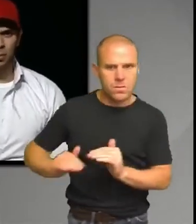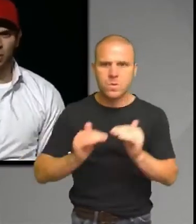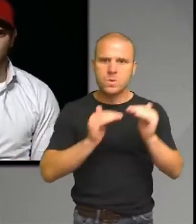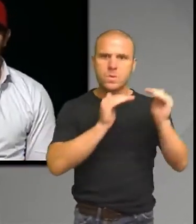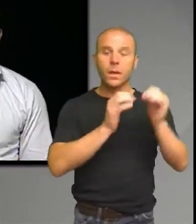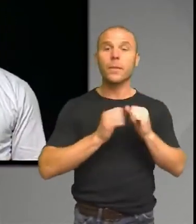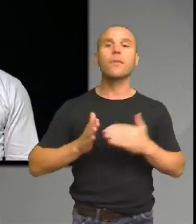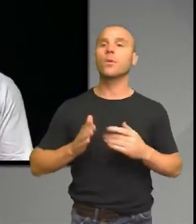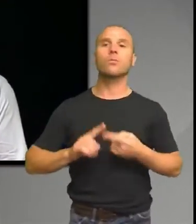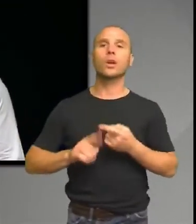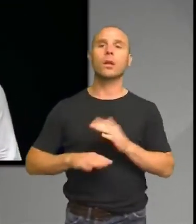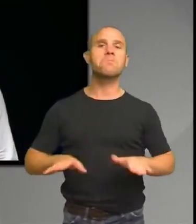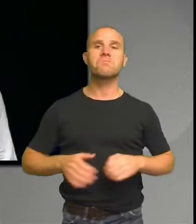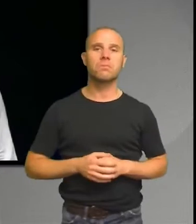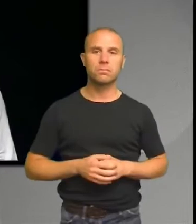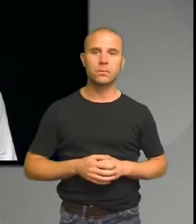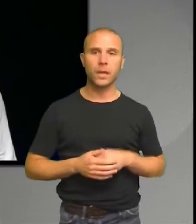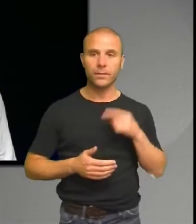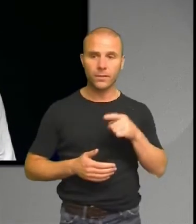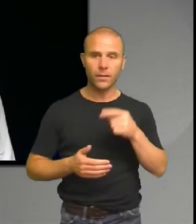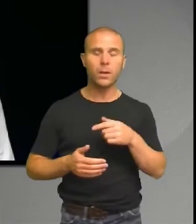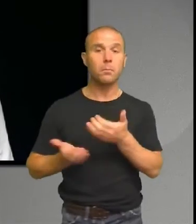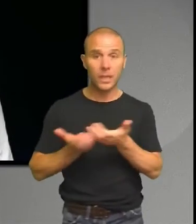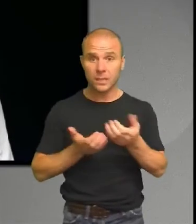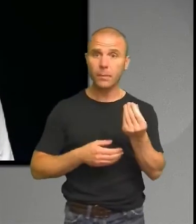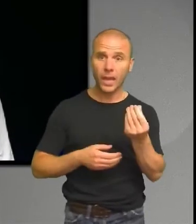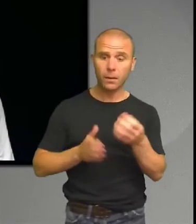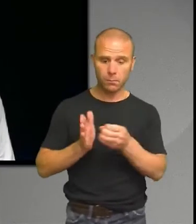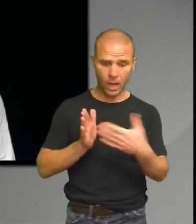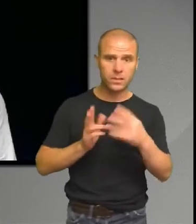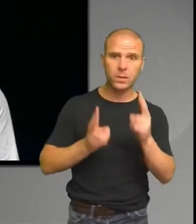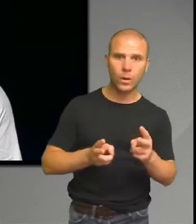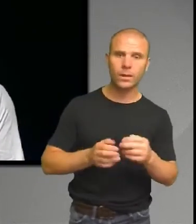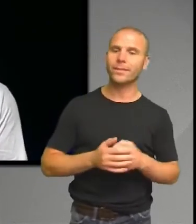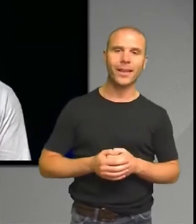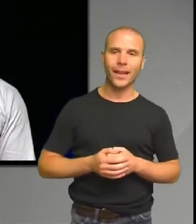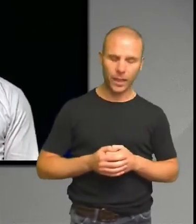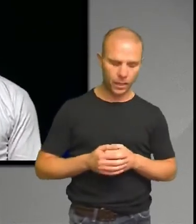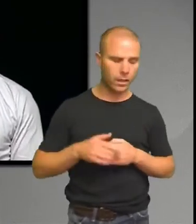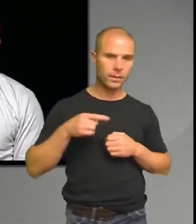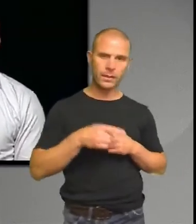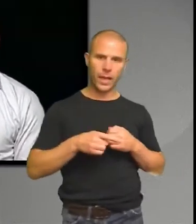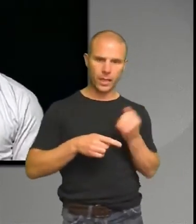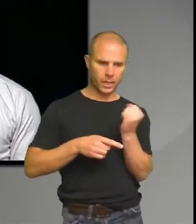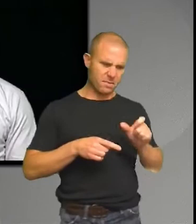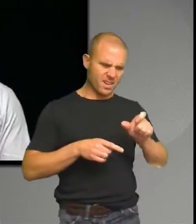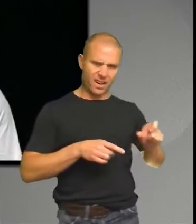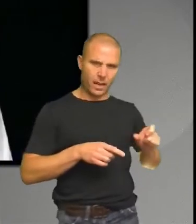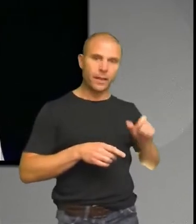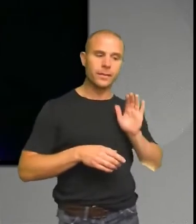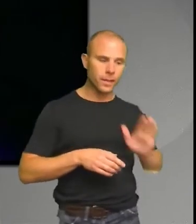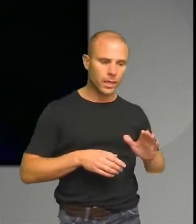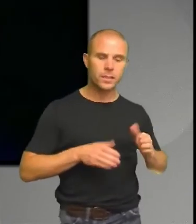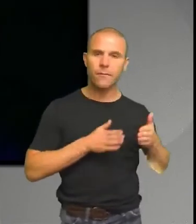Det var inte på grund av brist på pengar. Utan det var deras väg in i samhället. Att för första gången